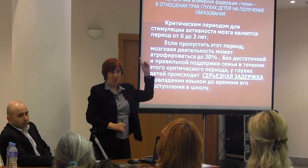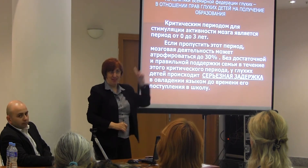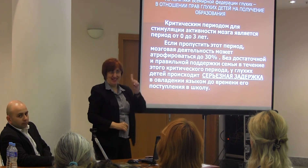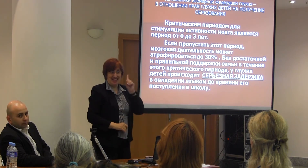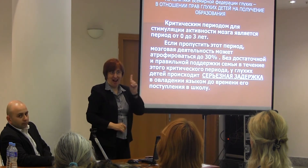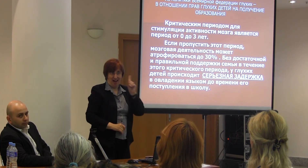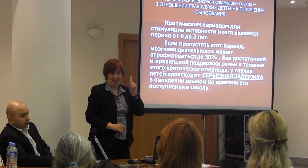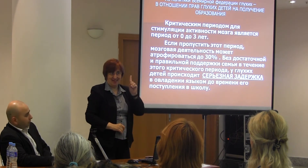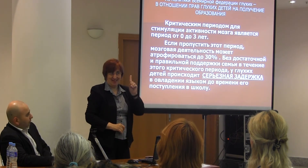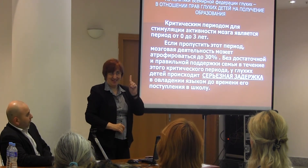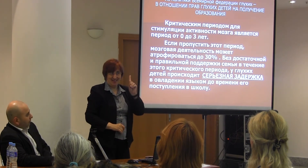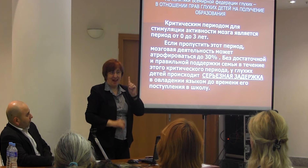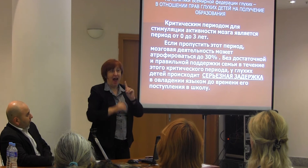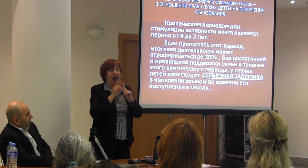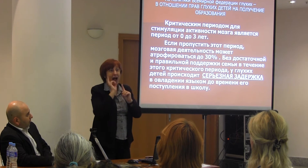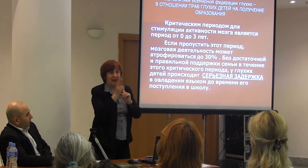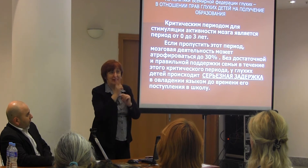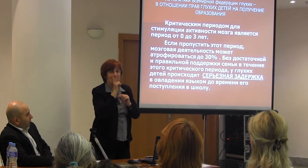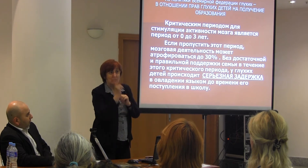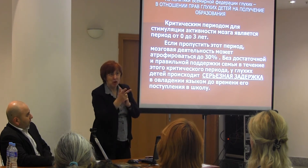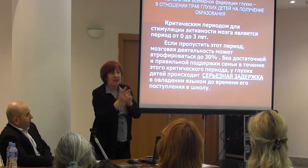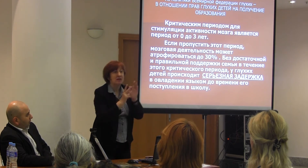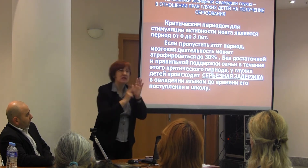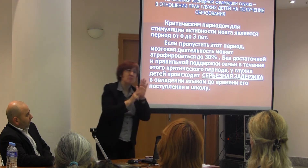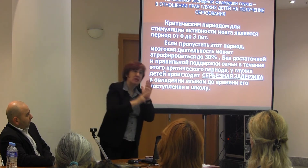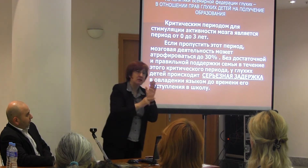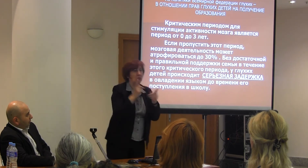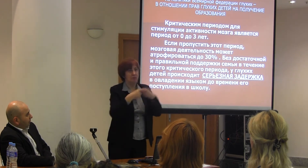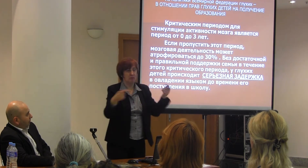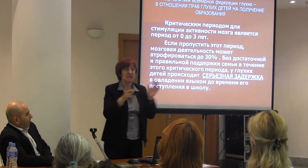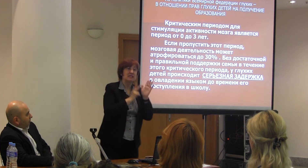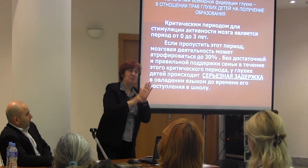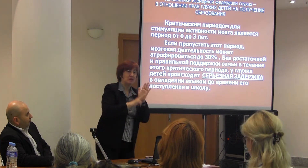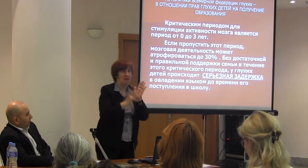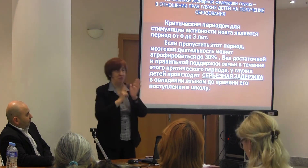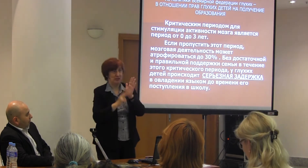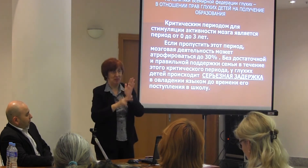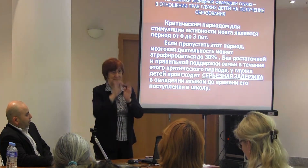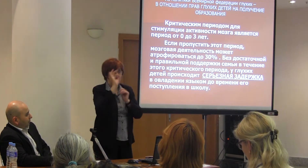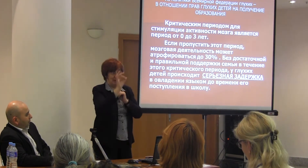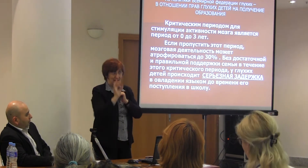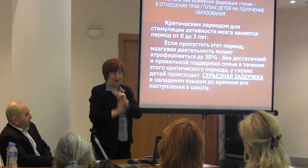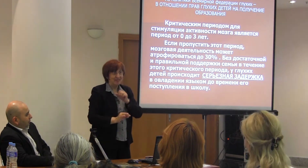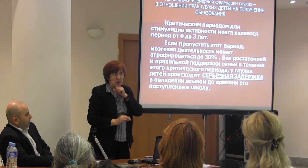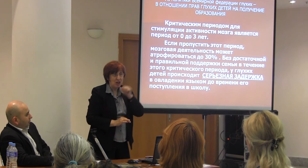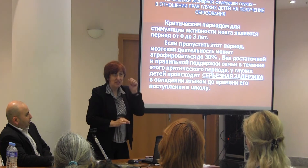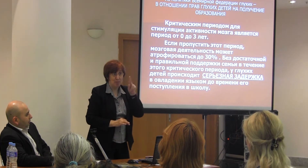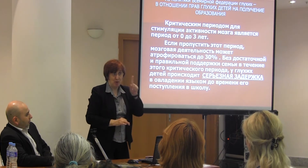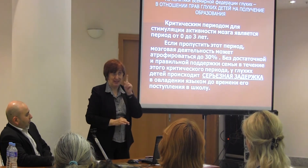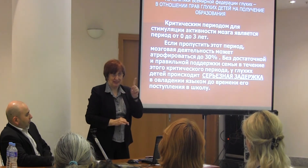мозг ребенка сформирован не 50% по отношению к мозгу взрослого человека.